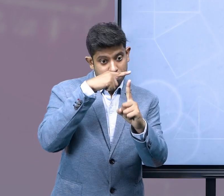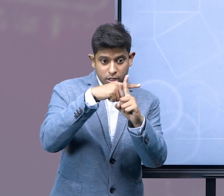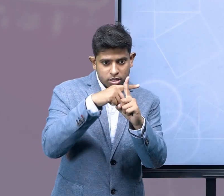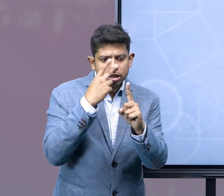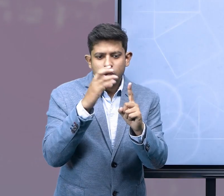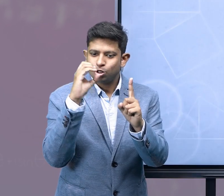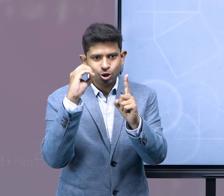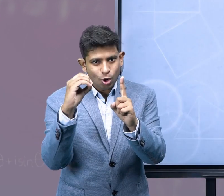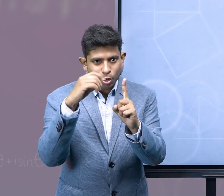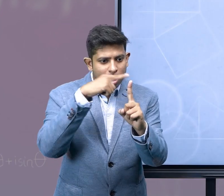योगात्मक तत्समक।